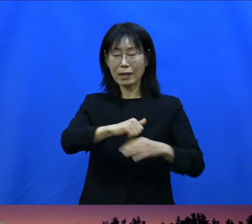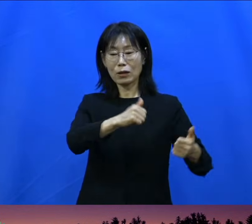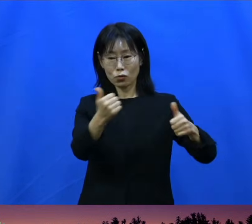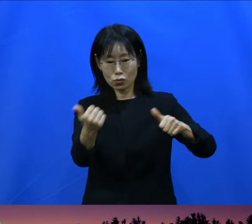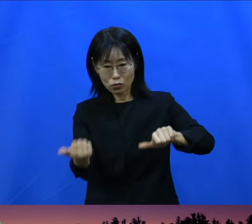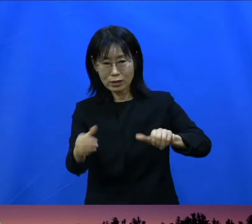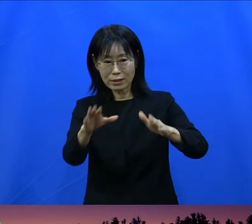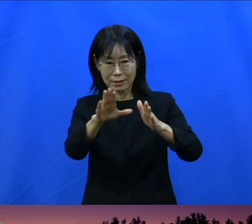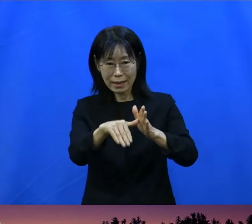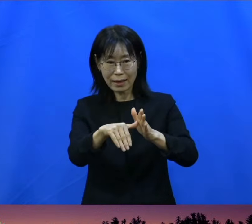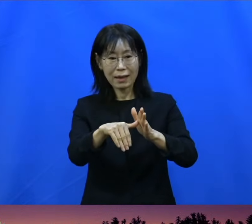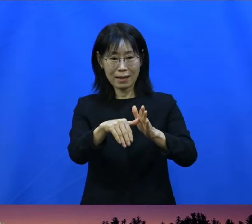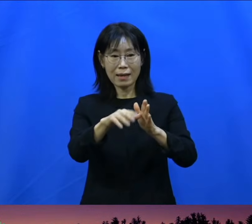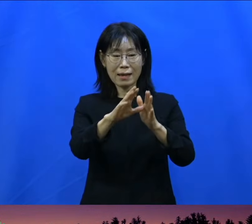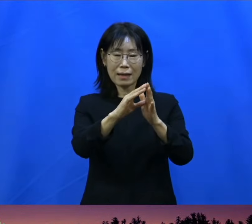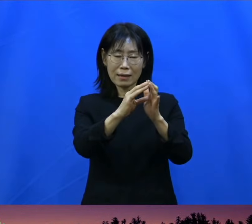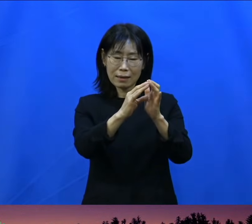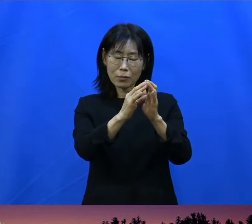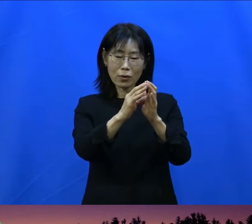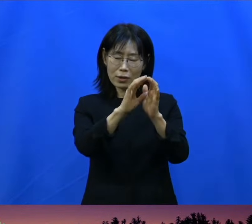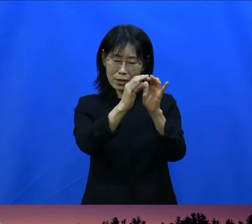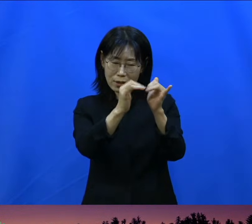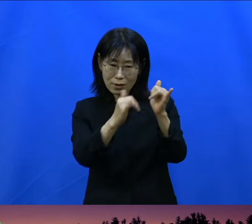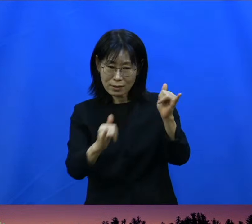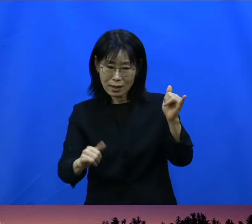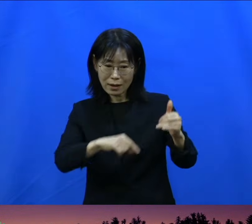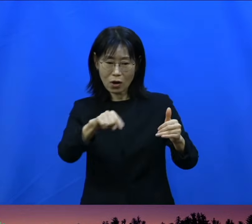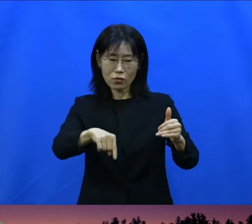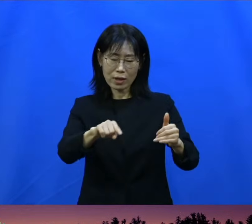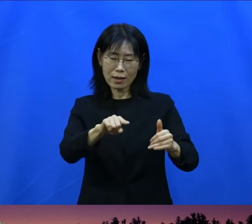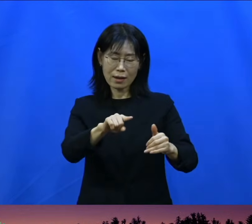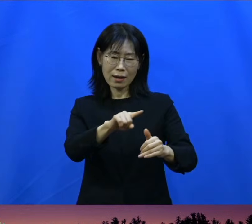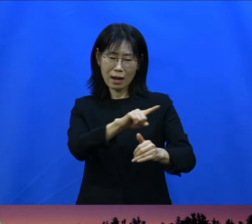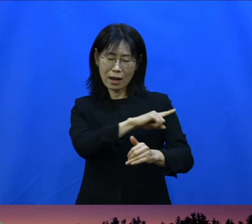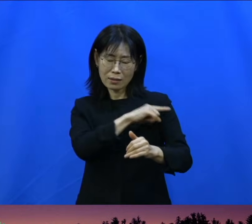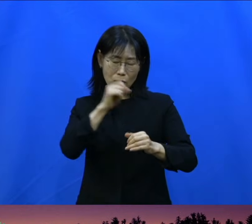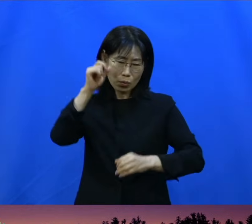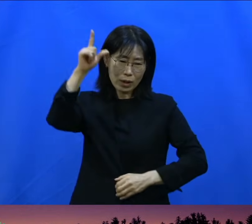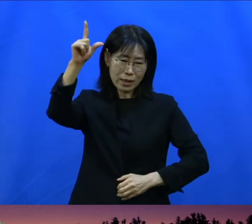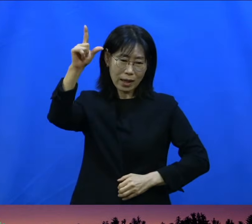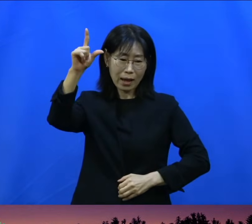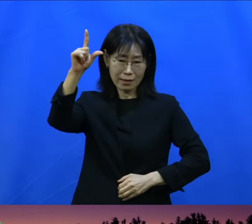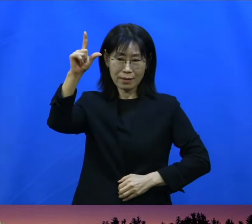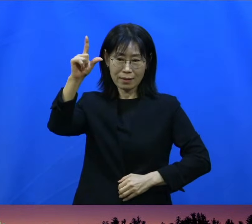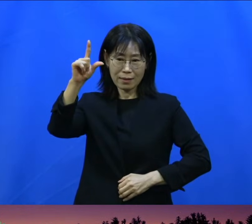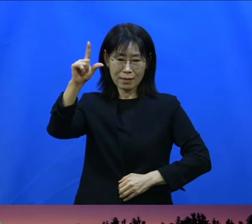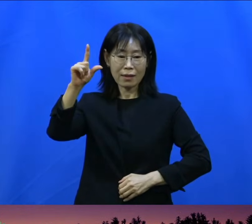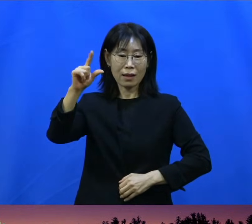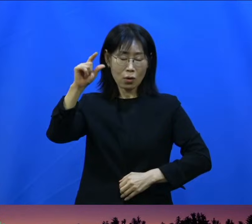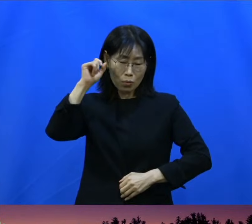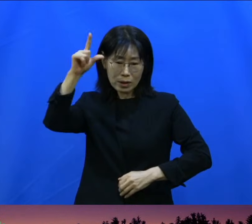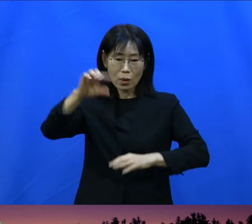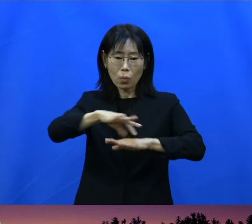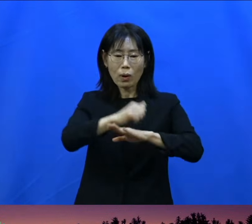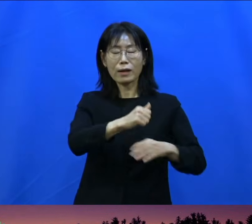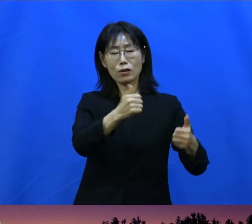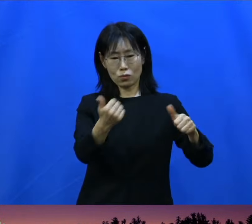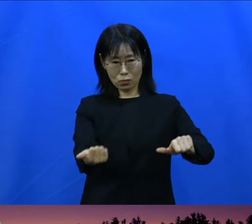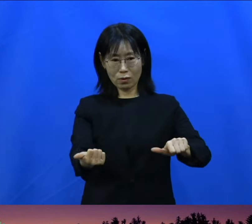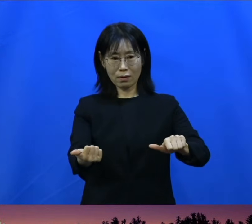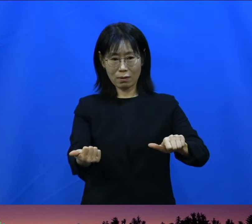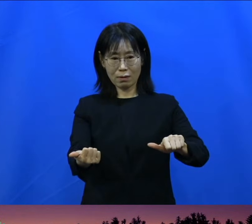역사의 전환점에. 그러니까 굉장히 중요한 시점이라는 거죠. 권력자의 죽음은 많은 것을 시사합니다.